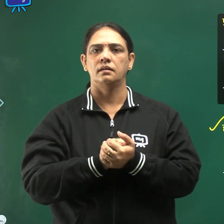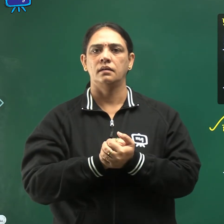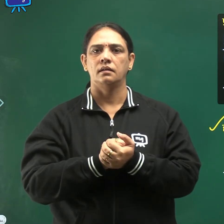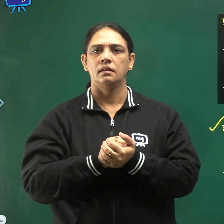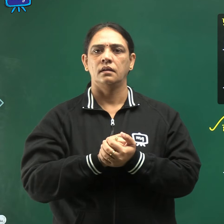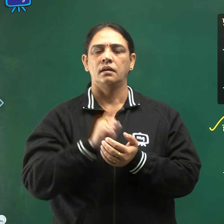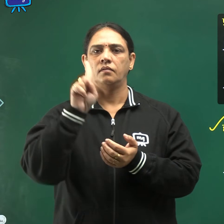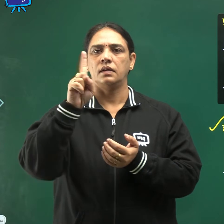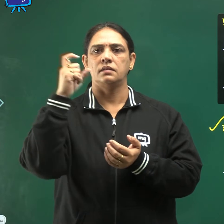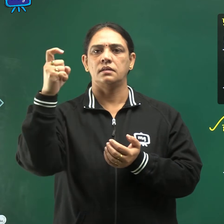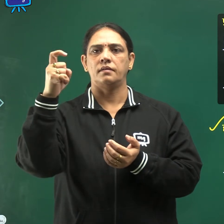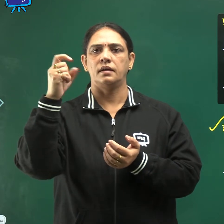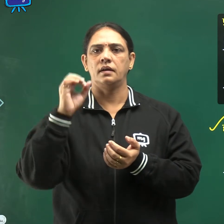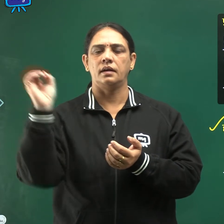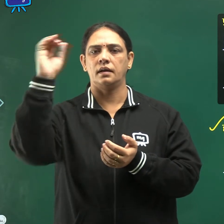17 डिग्री